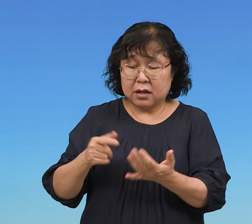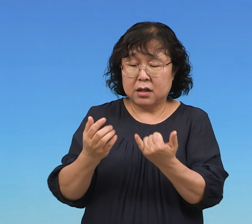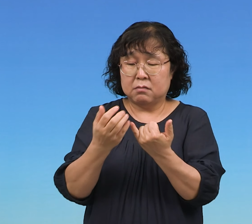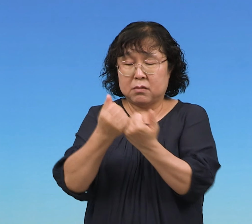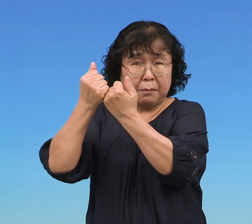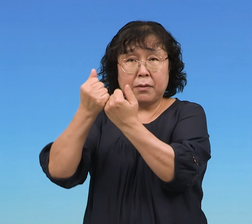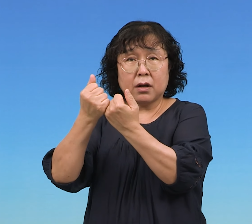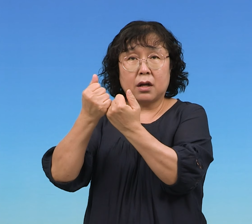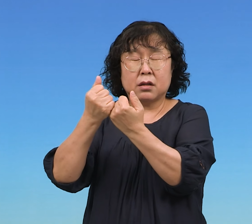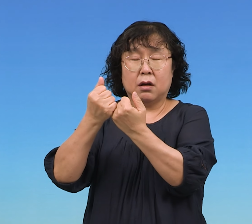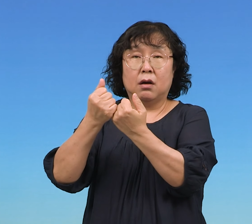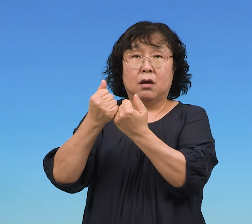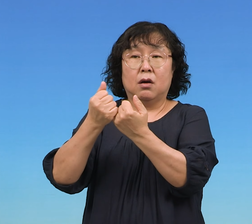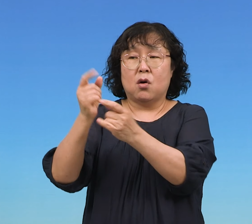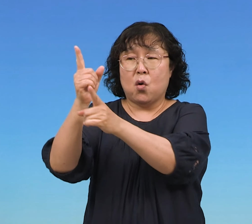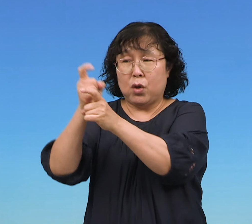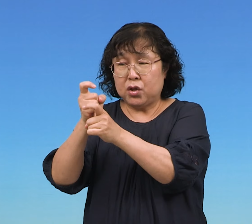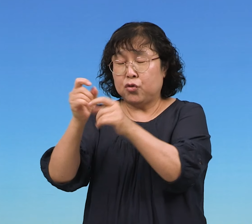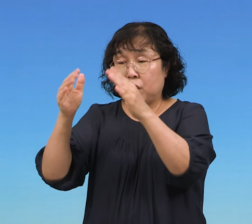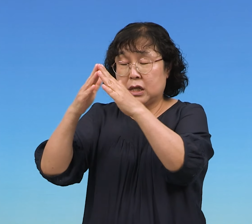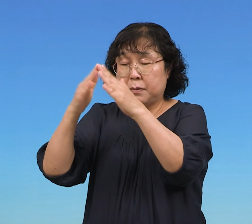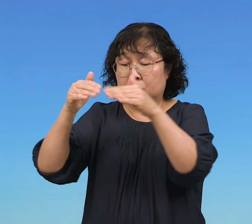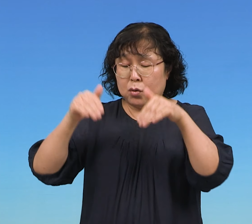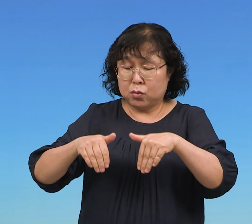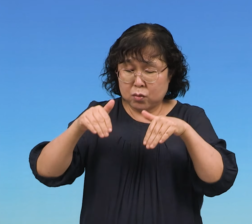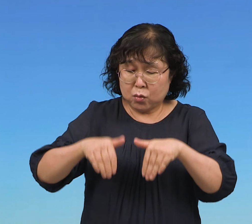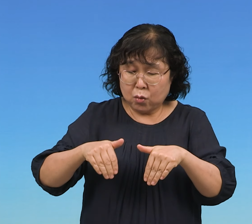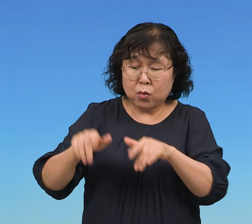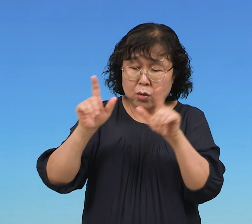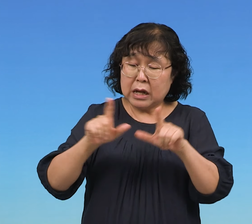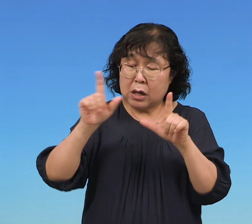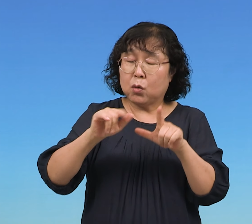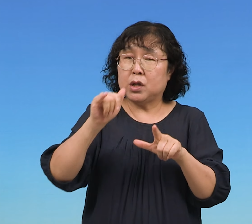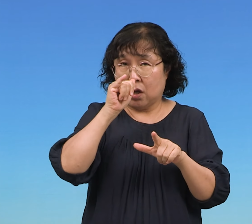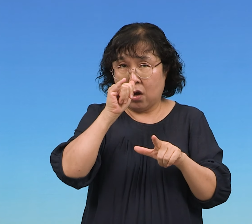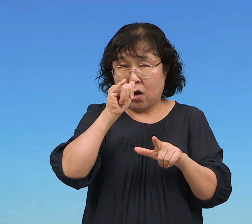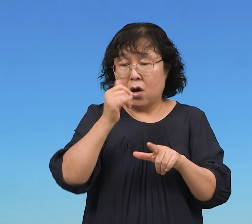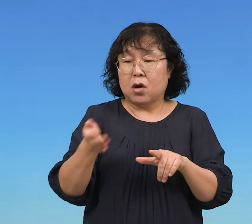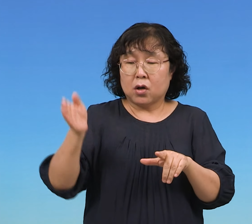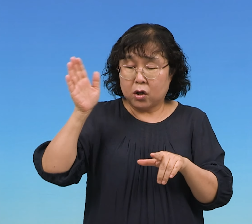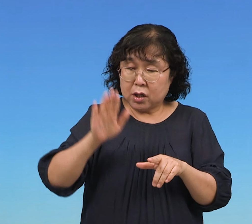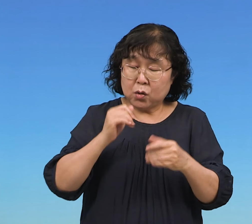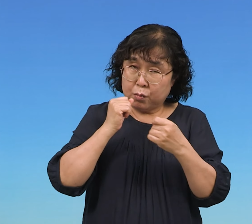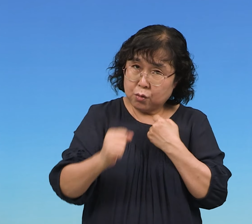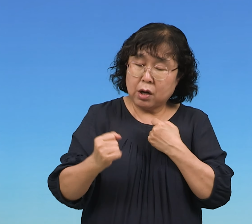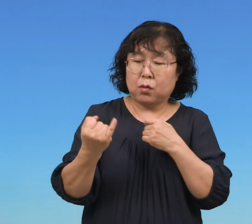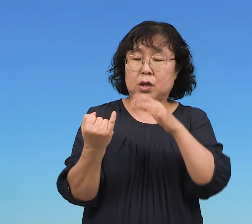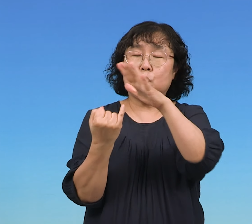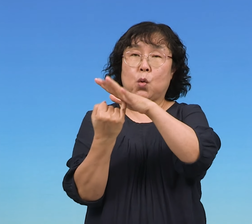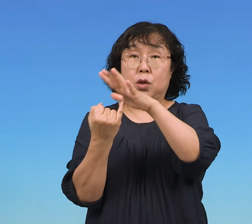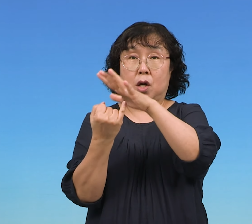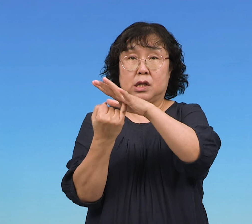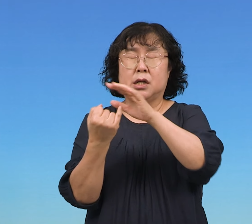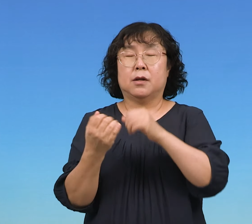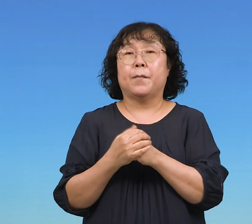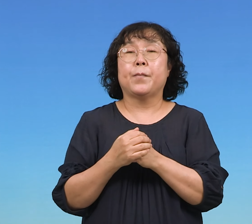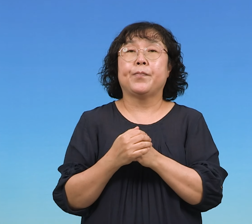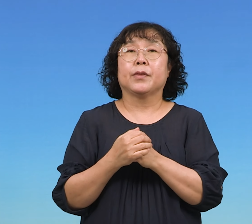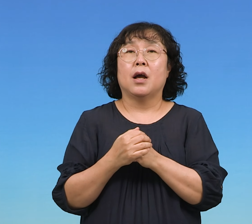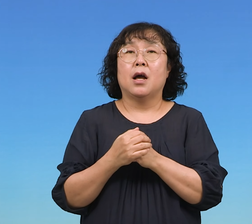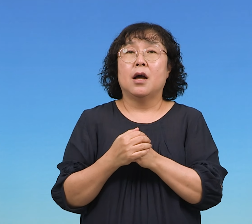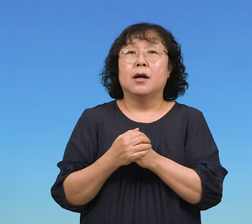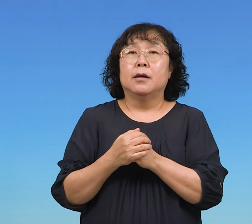끌려갔는데요. 이게 이렇게 돼버렸는데 어떡하느냐고요. 그랬을 때 이 소녀가 보여주는 그 어떻게